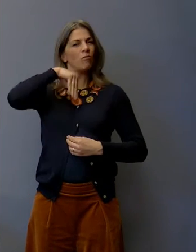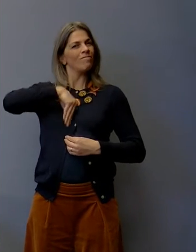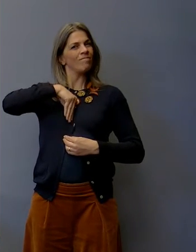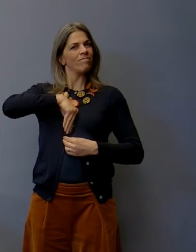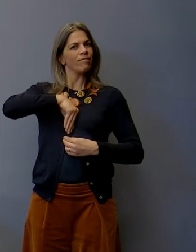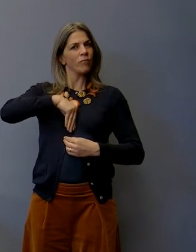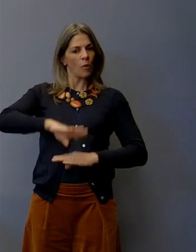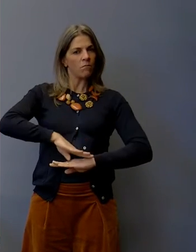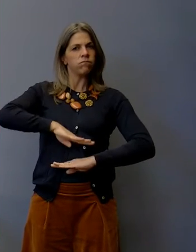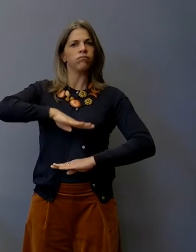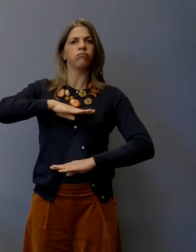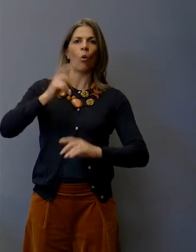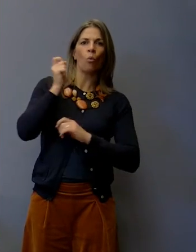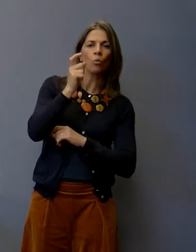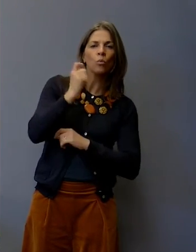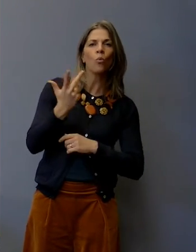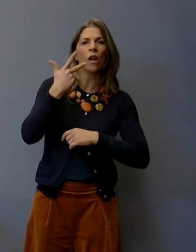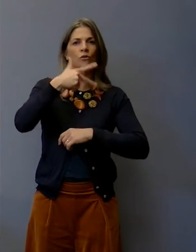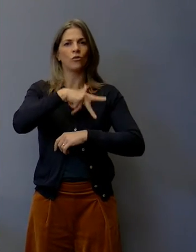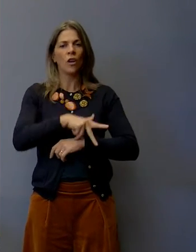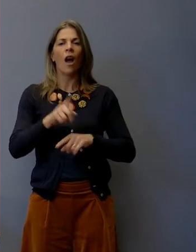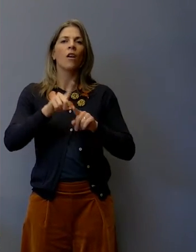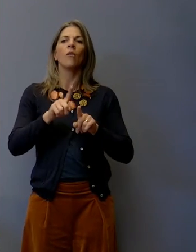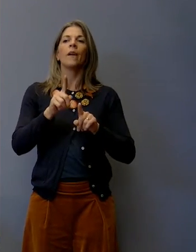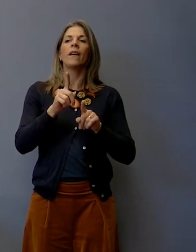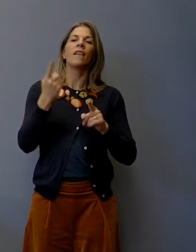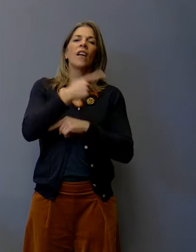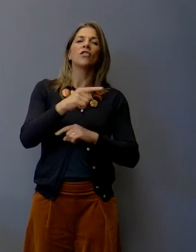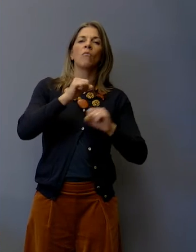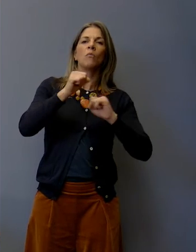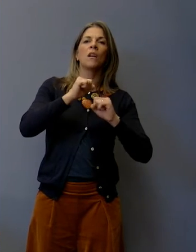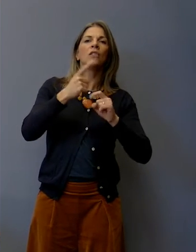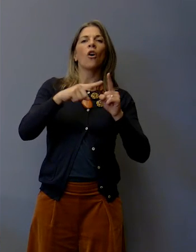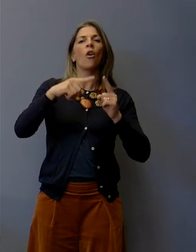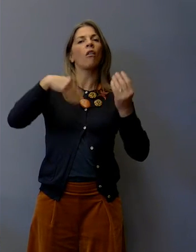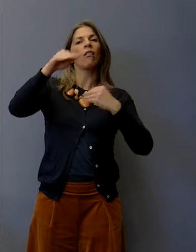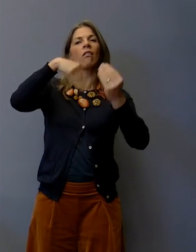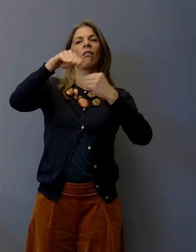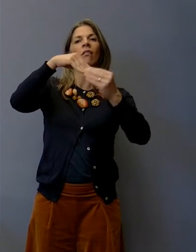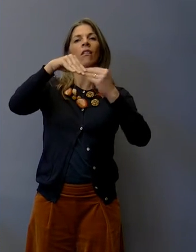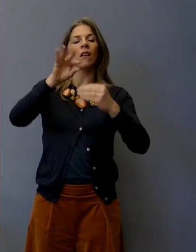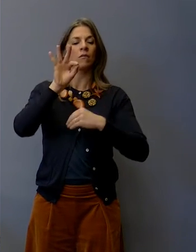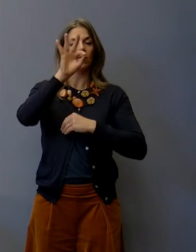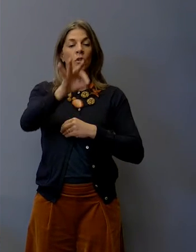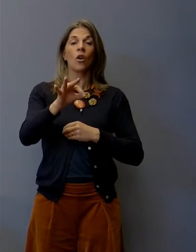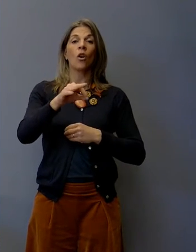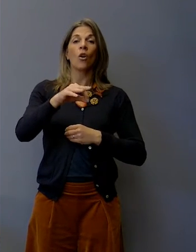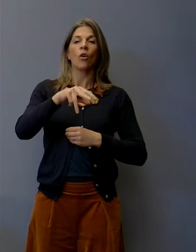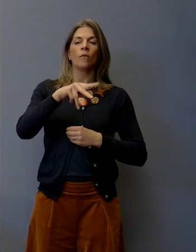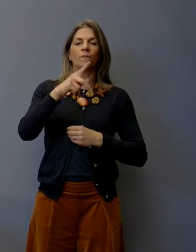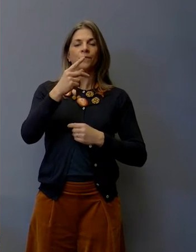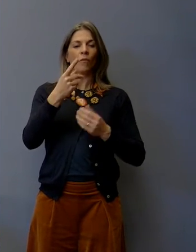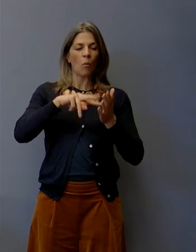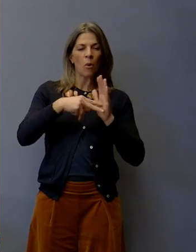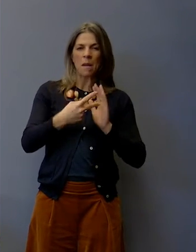vogliamo più assistere ad un uso strumentale della pubblica utilità per favorire per fornire soluzioni ai privati ci